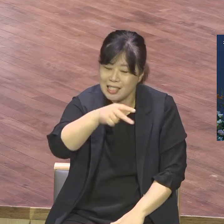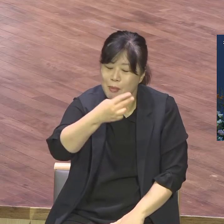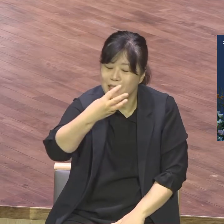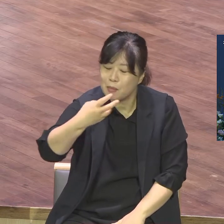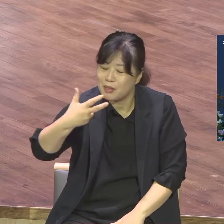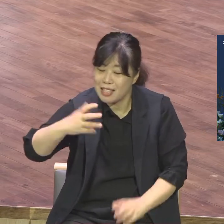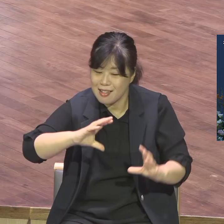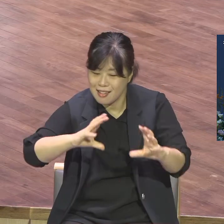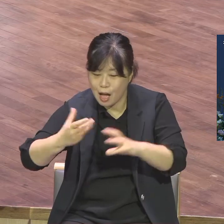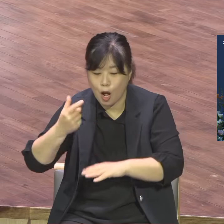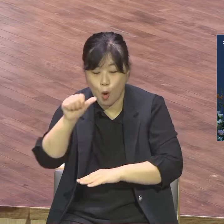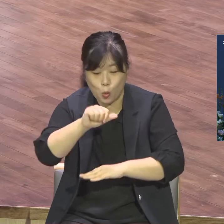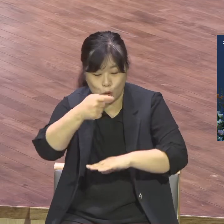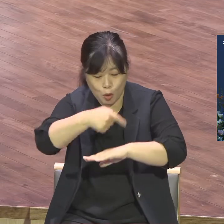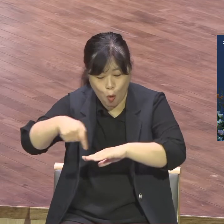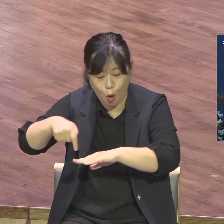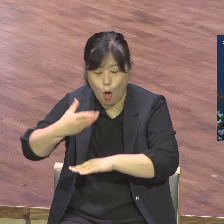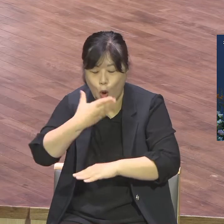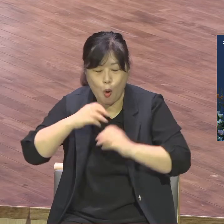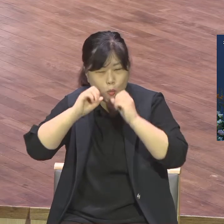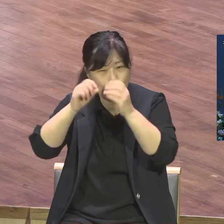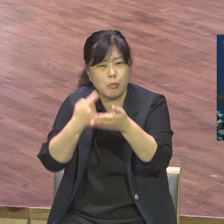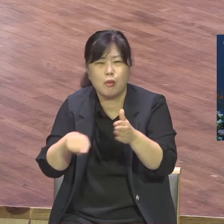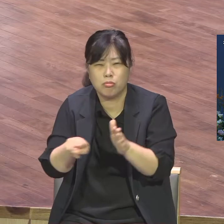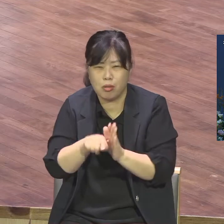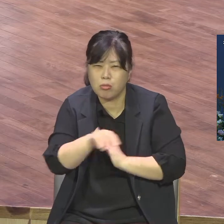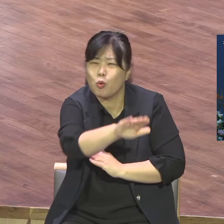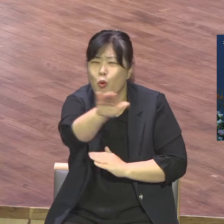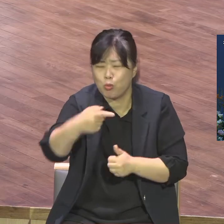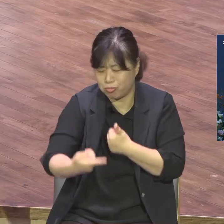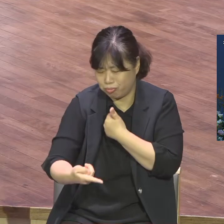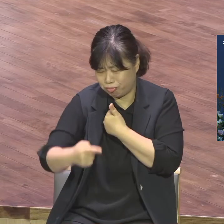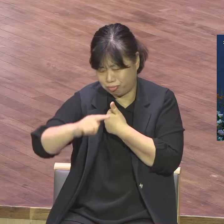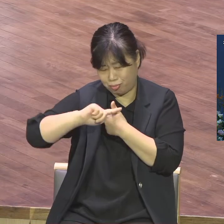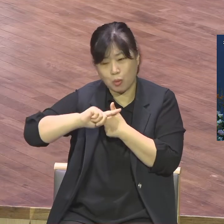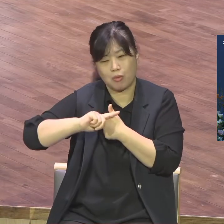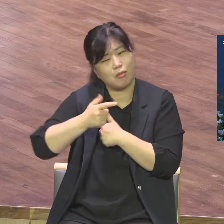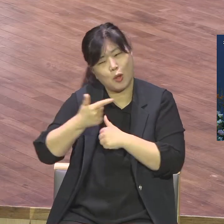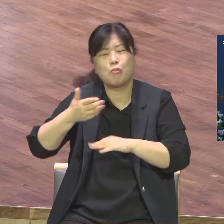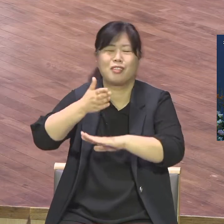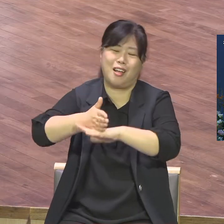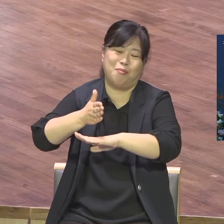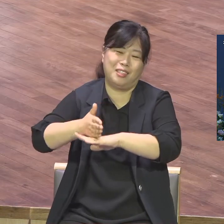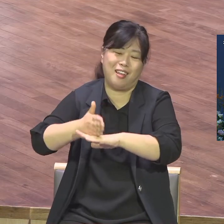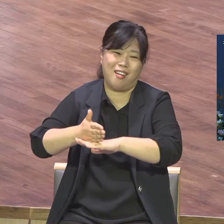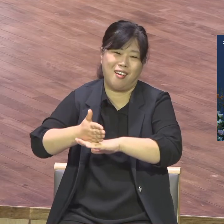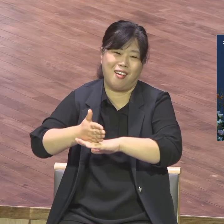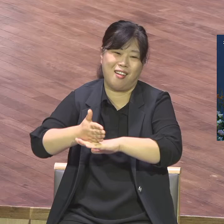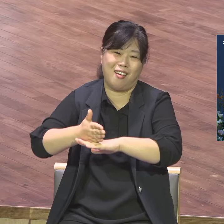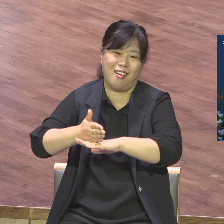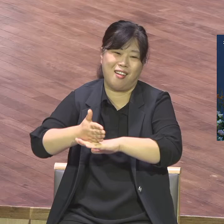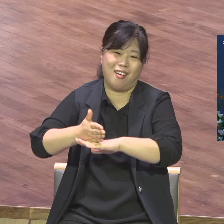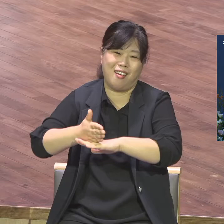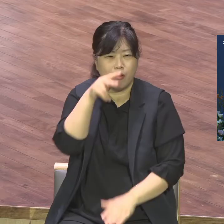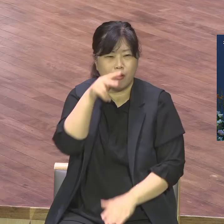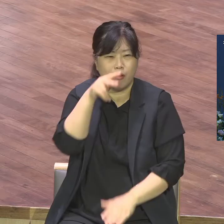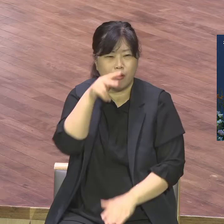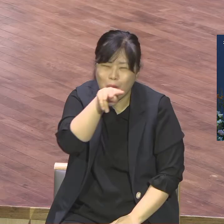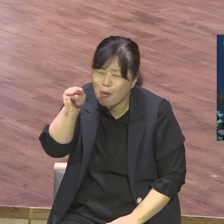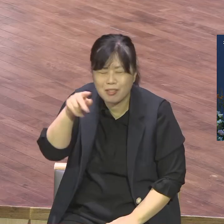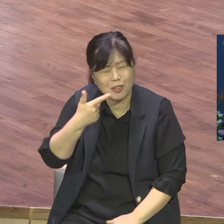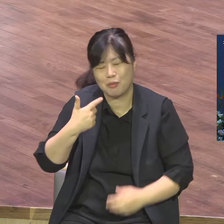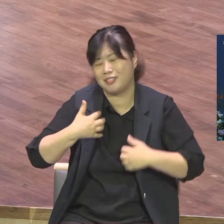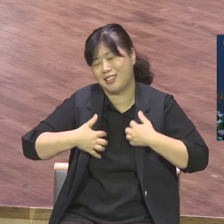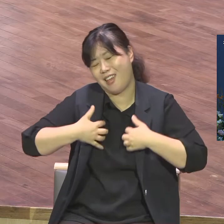사실 너무너무 감사하고 기뻐요. 그래서 저는요 여러분을 볼 때마다 너무 행복하고 만입이